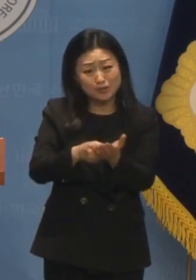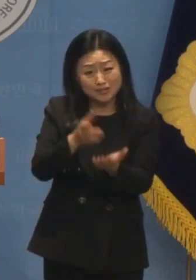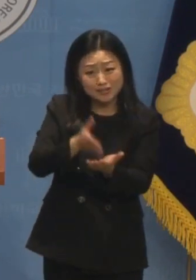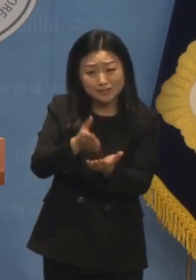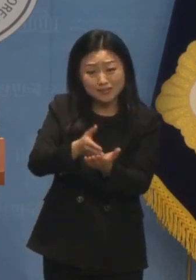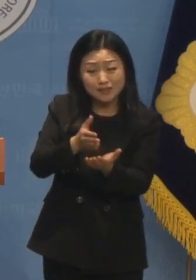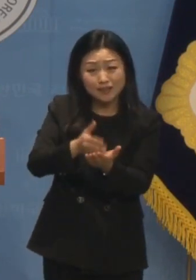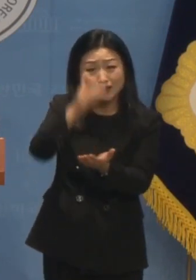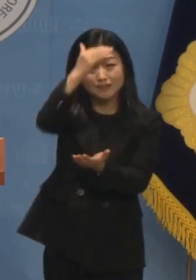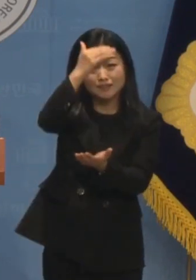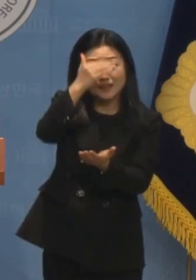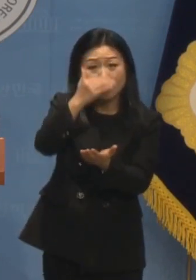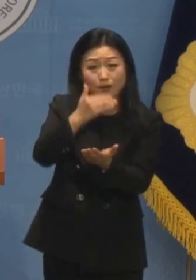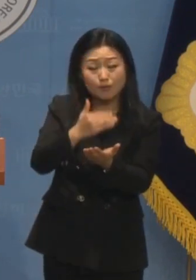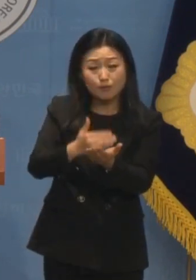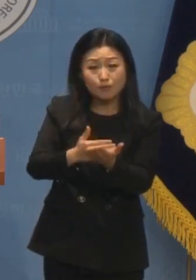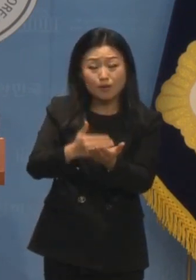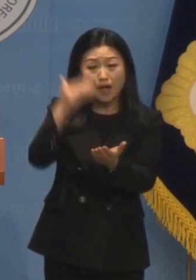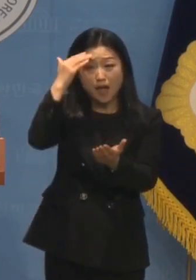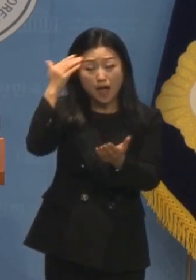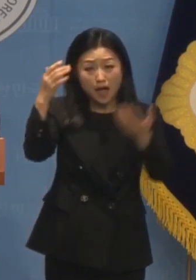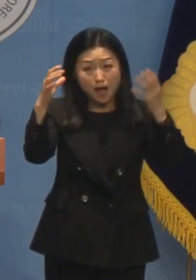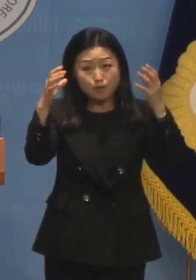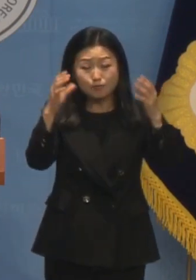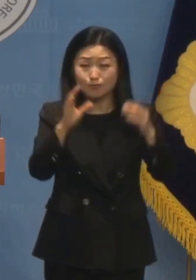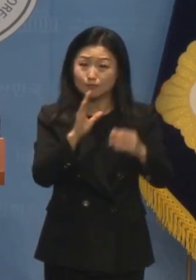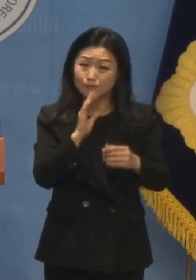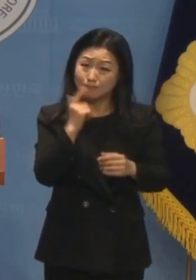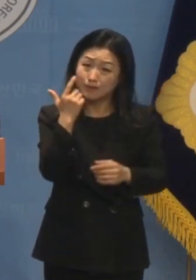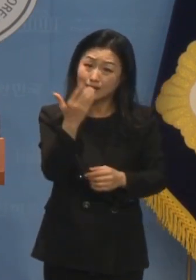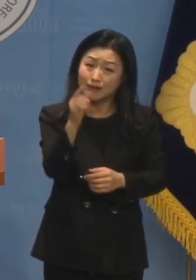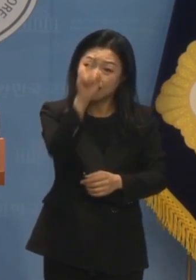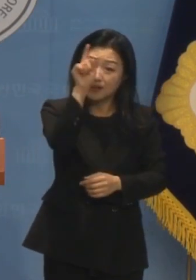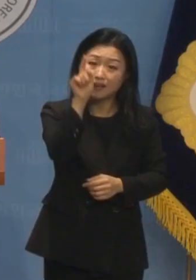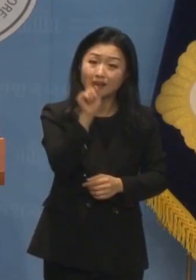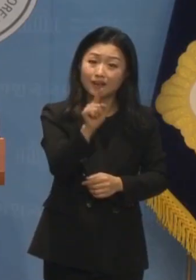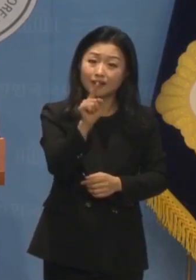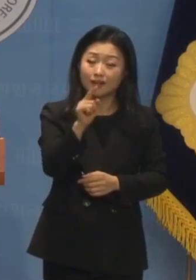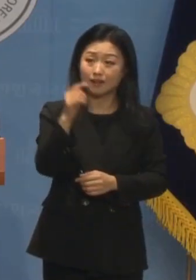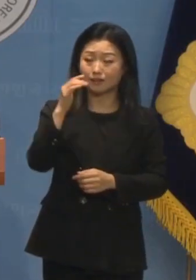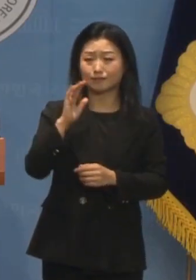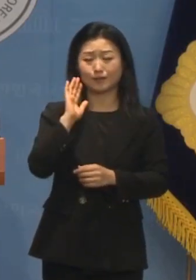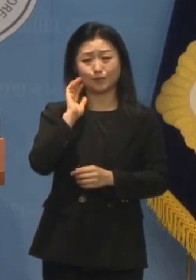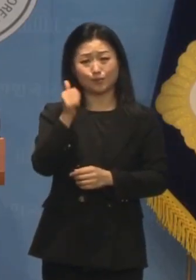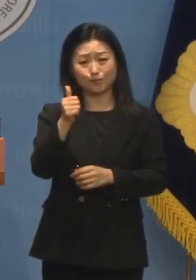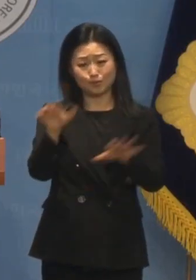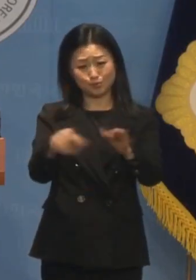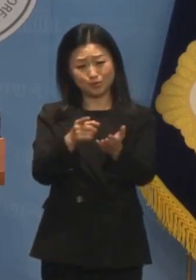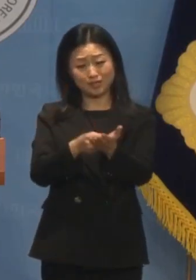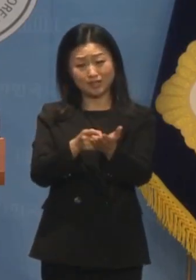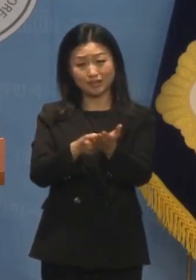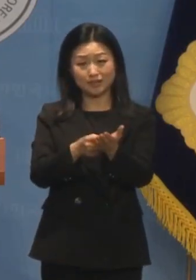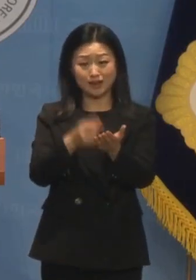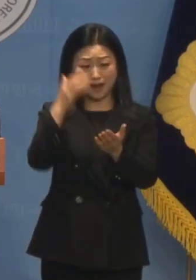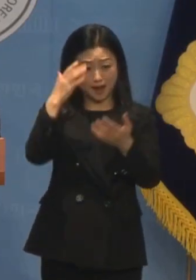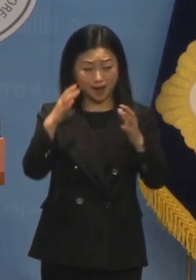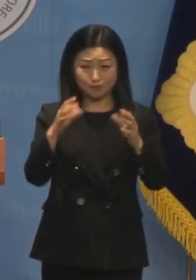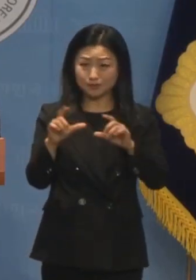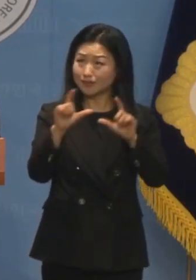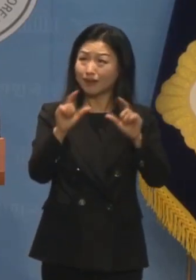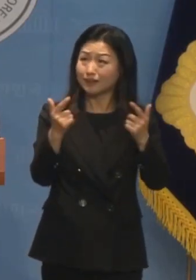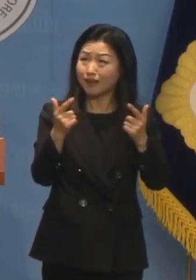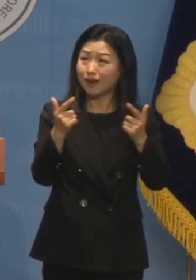시정연설에 나온 나라는 대체 어느 나라입니까 대통령과 총리는 대한민국이 아니라